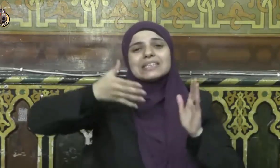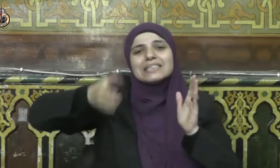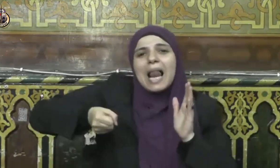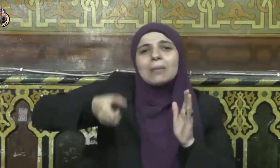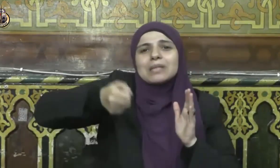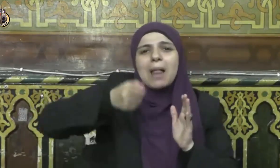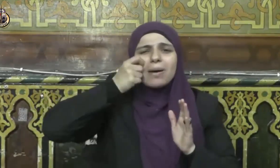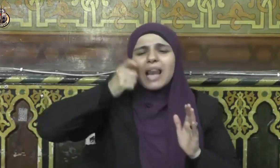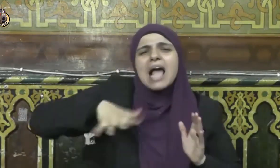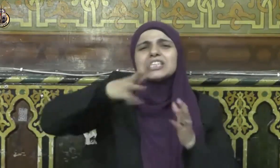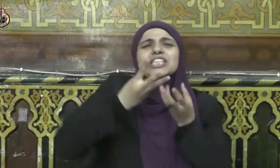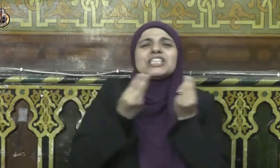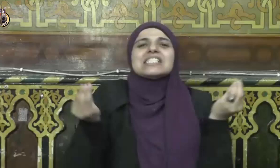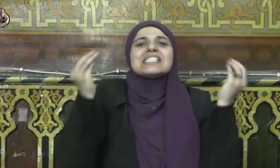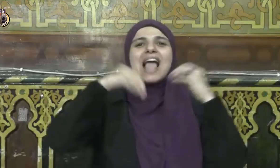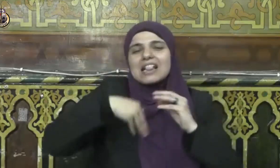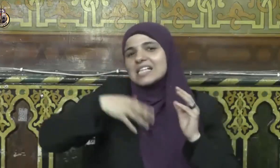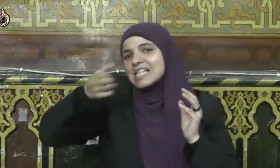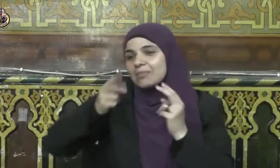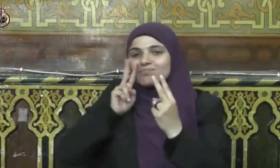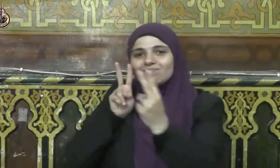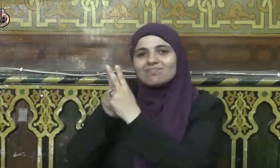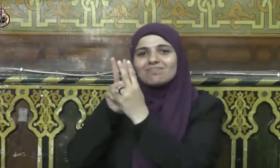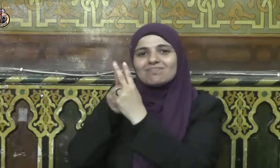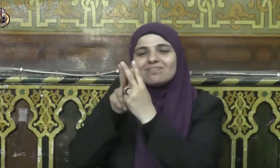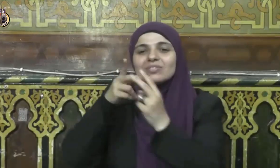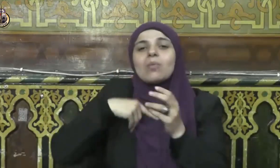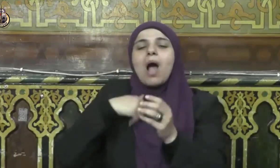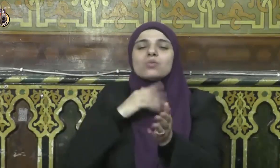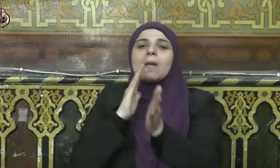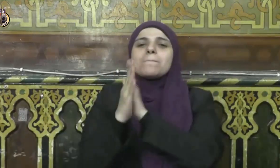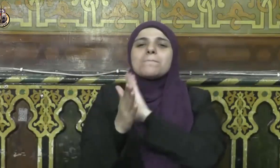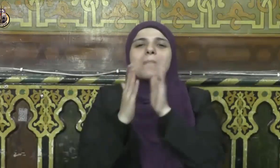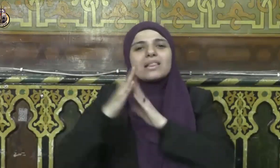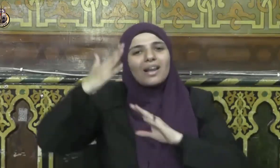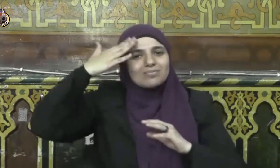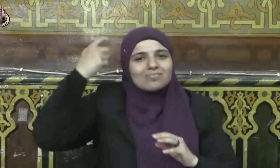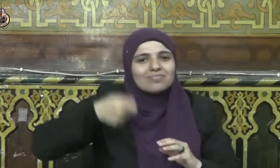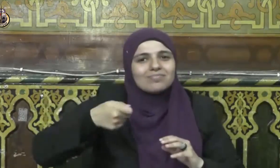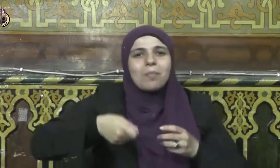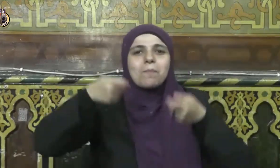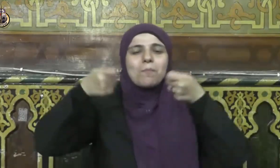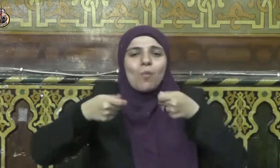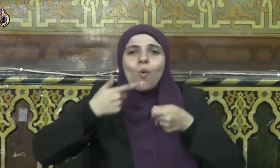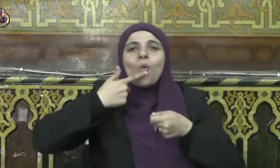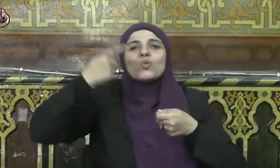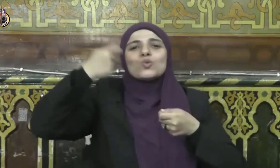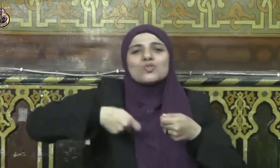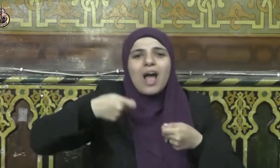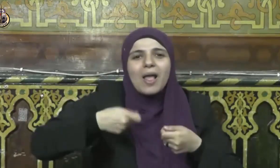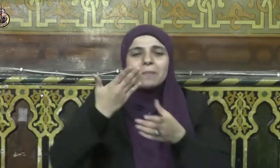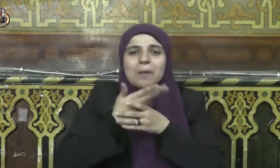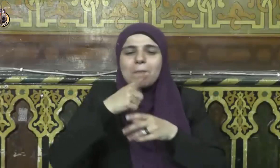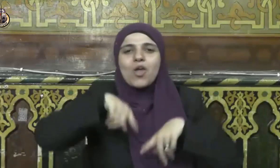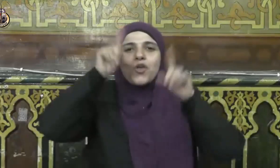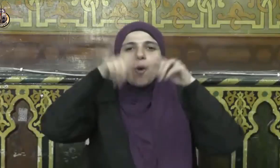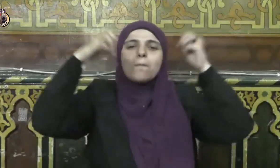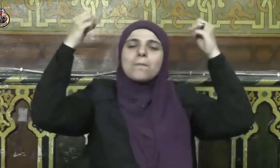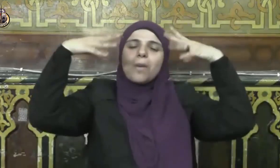وليسلم على عدد كبير من الناس، وليتبادلوا التهاني فيما بينهم بهذا